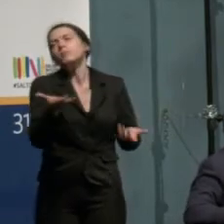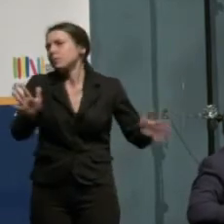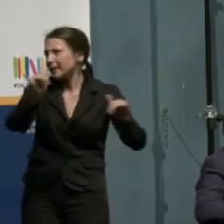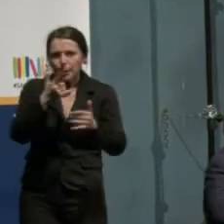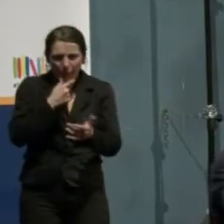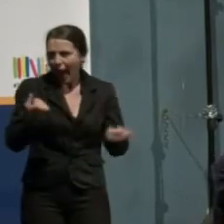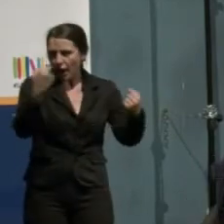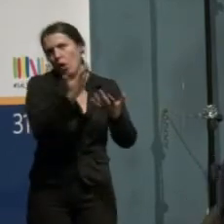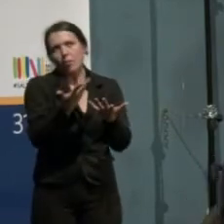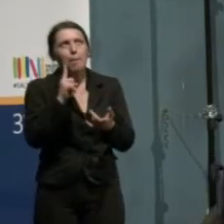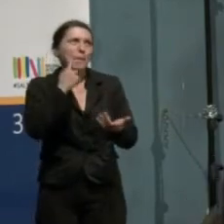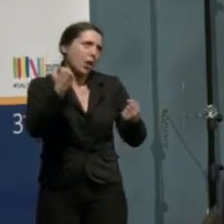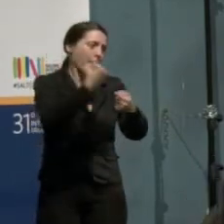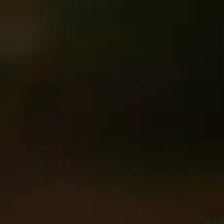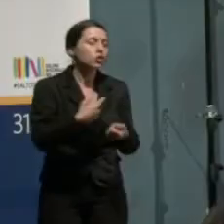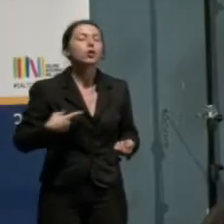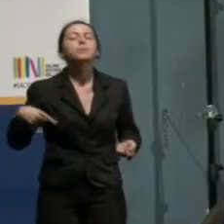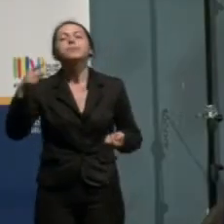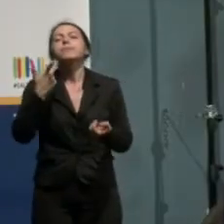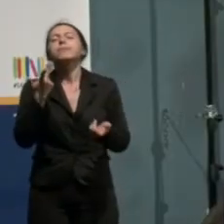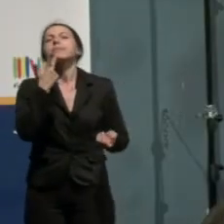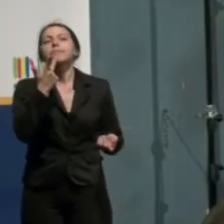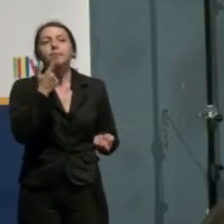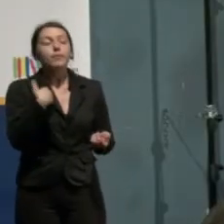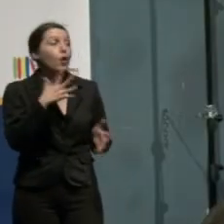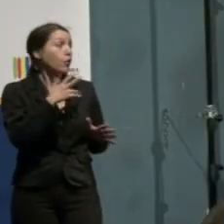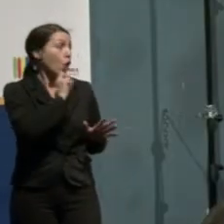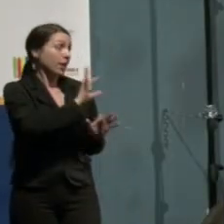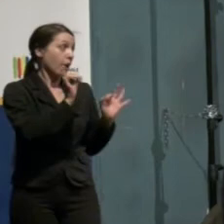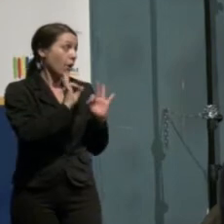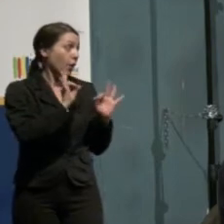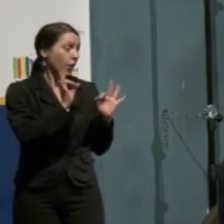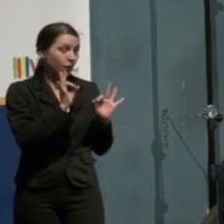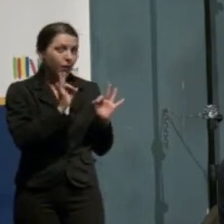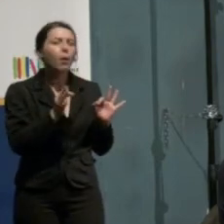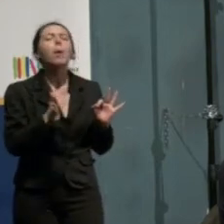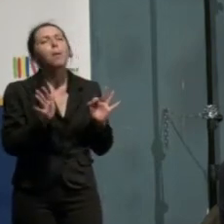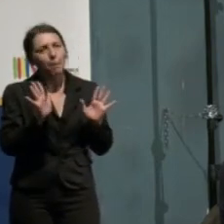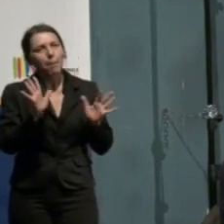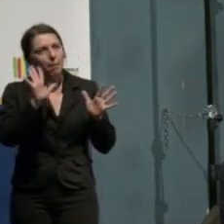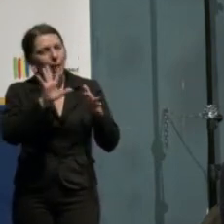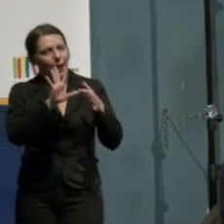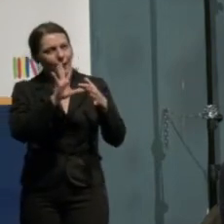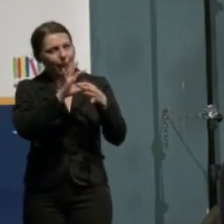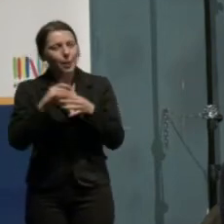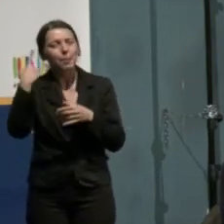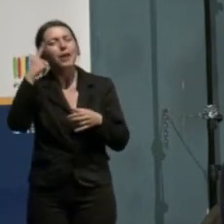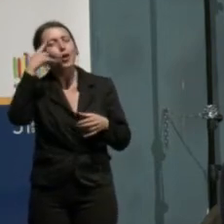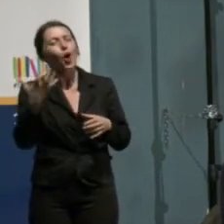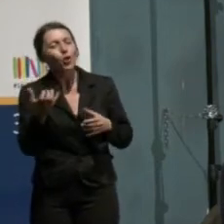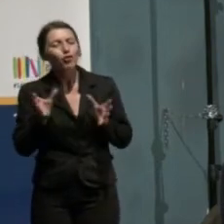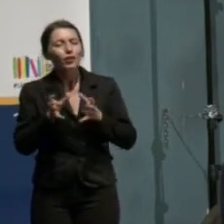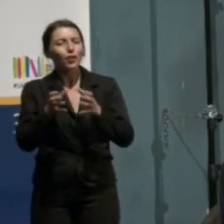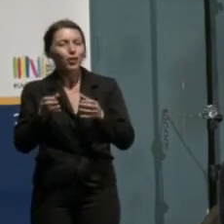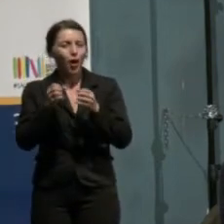e faremo una cosa che forse non vi ho comunicato ma che riprende esattamente al concetto di scorta mediatica